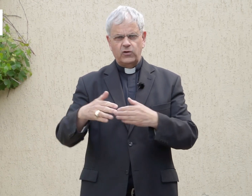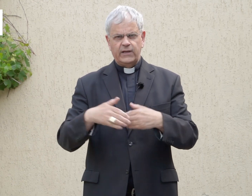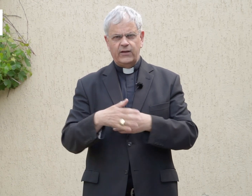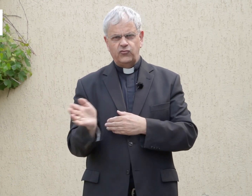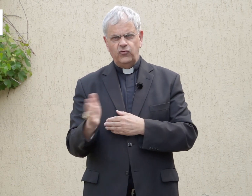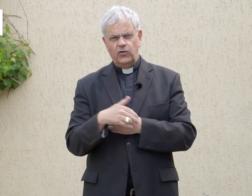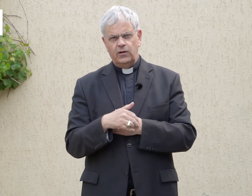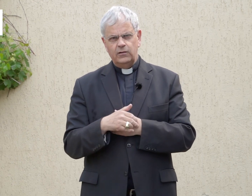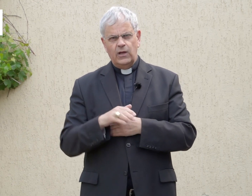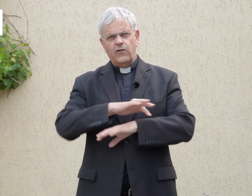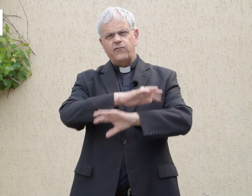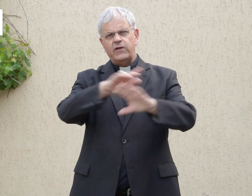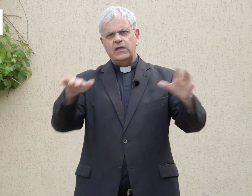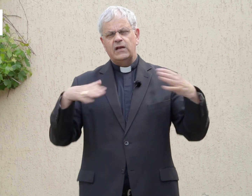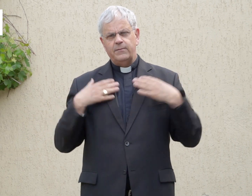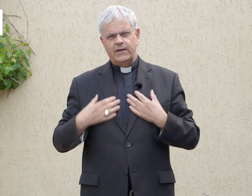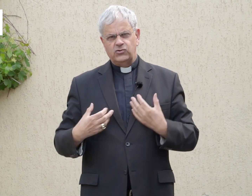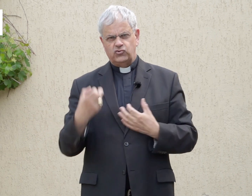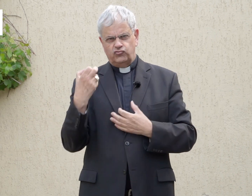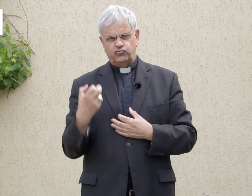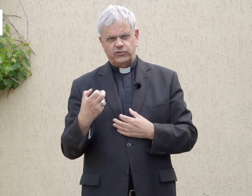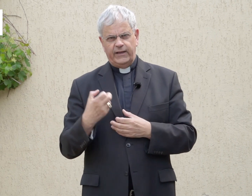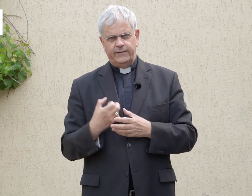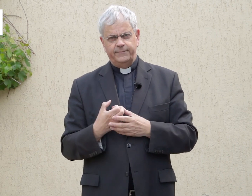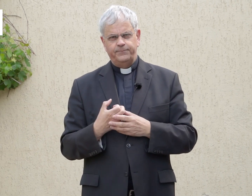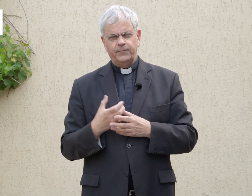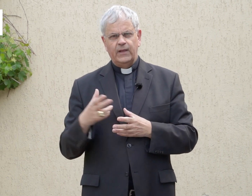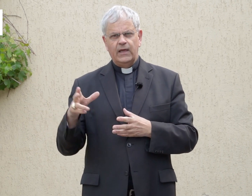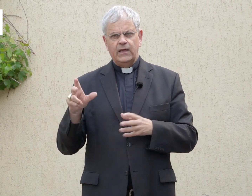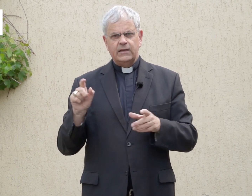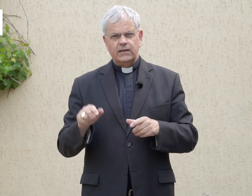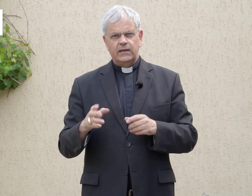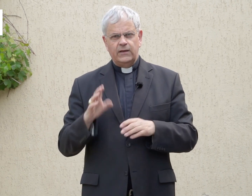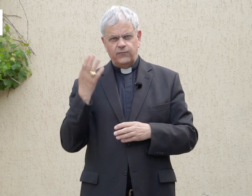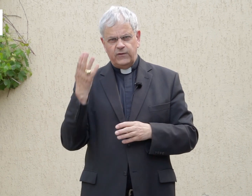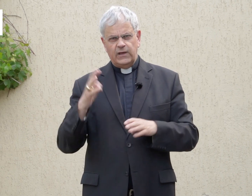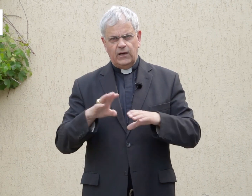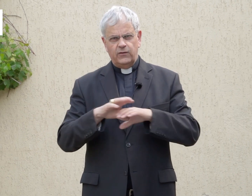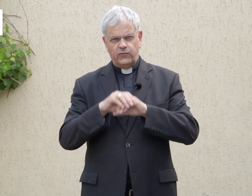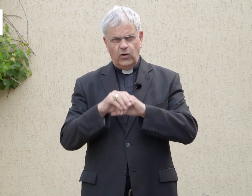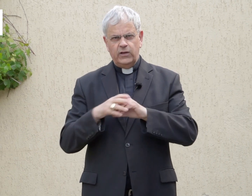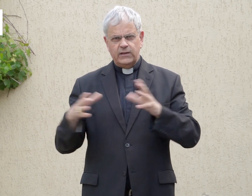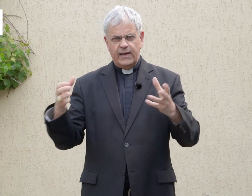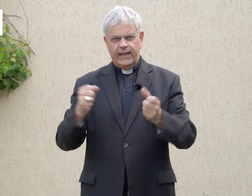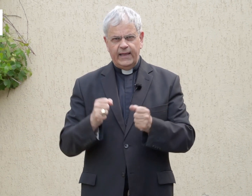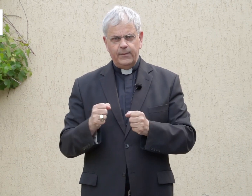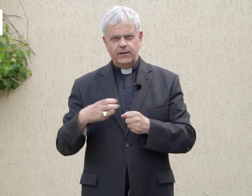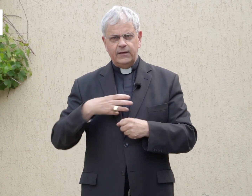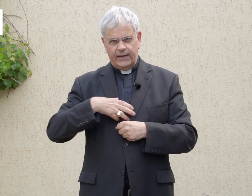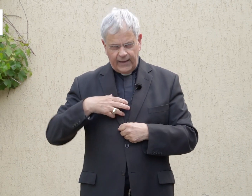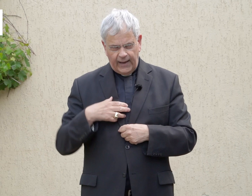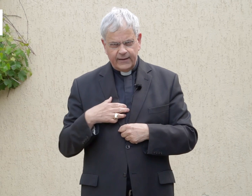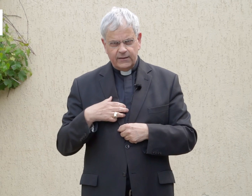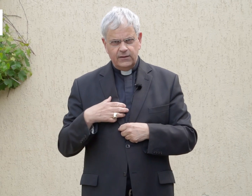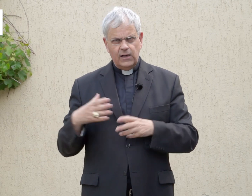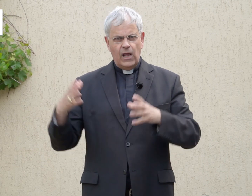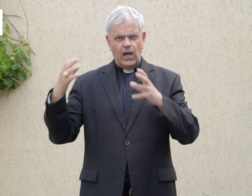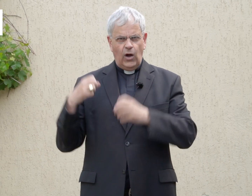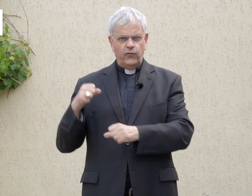der Tür viele Menschen stehen. Die vier Freunde nehmen den Kranken auf